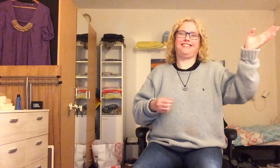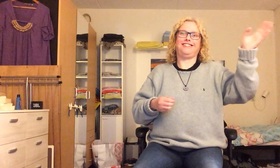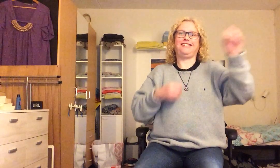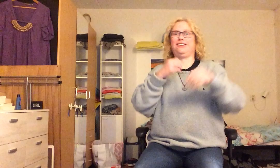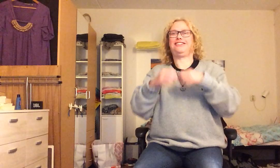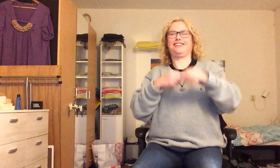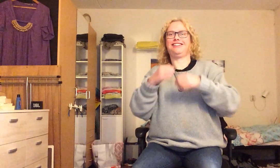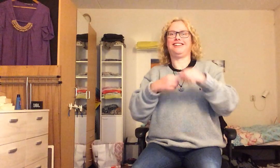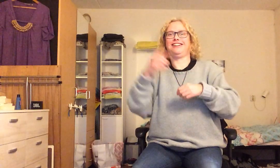Thank you.